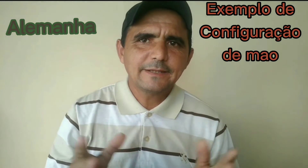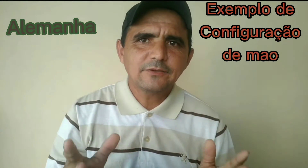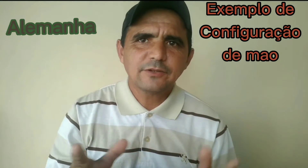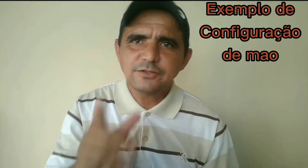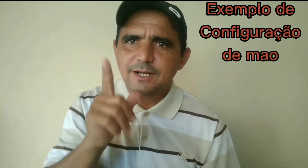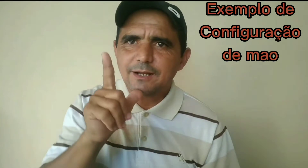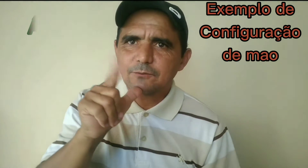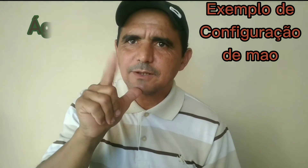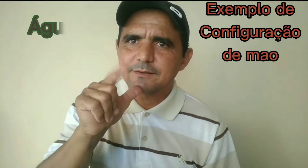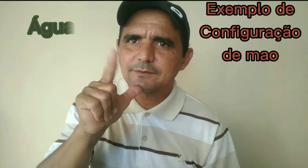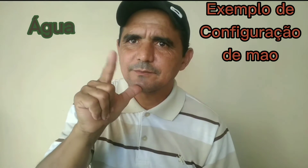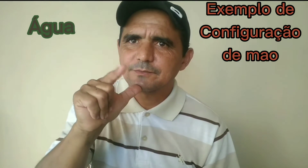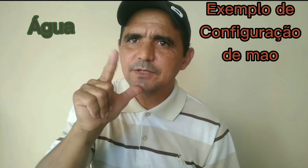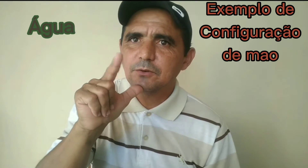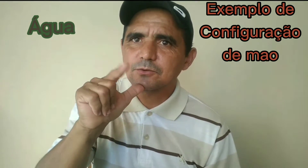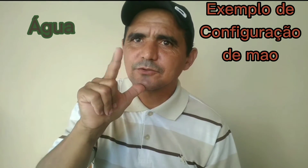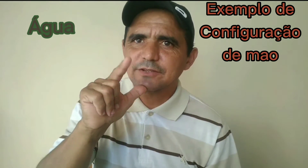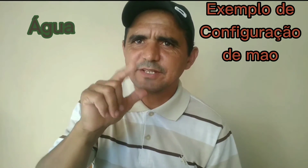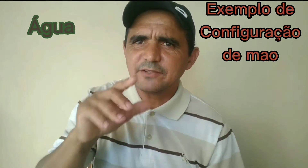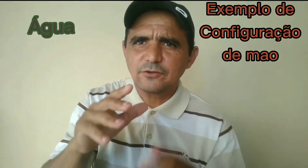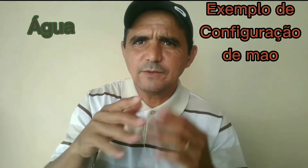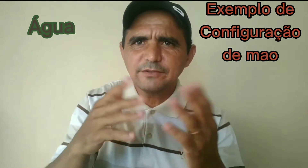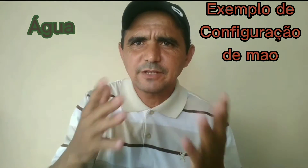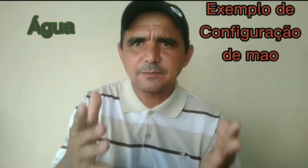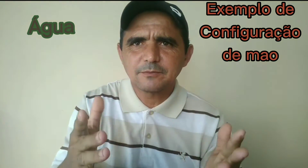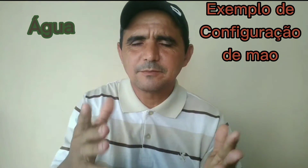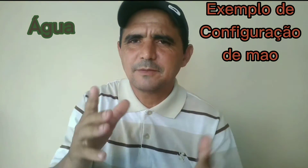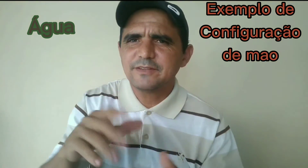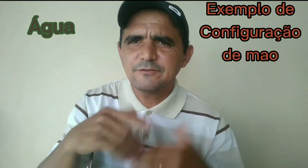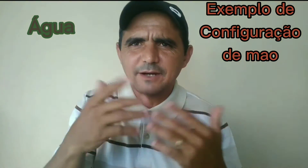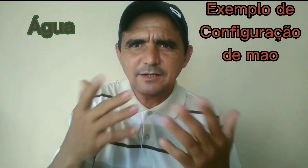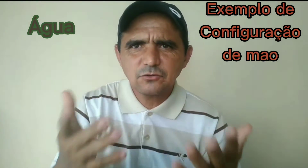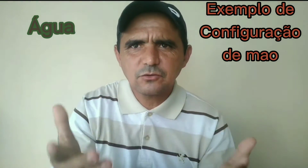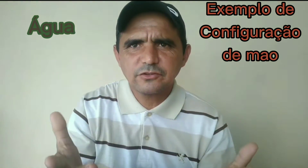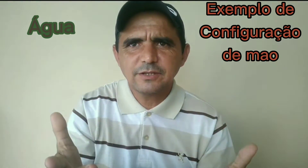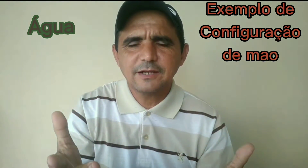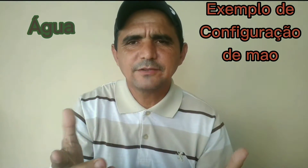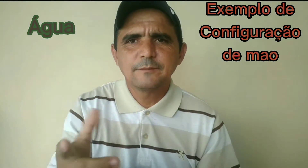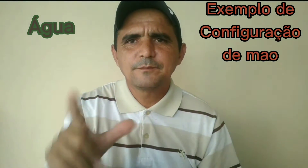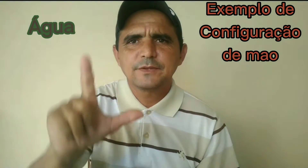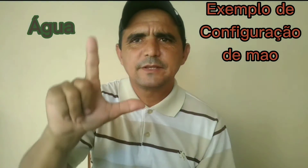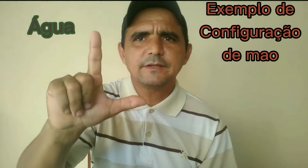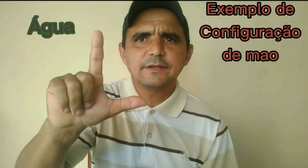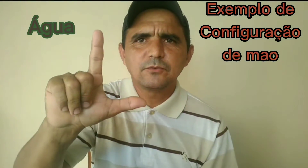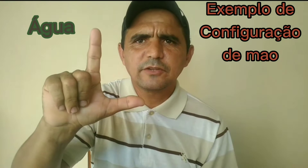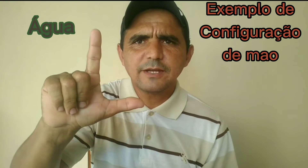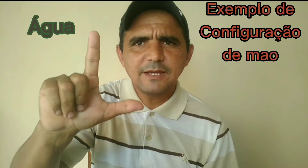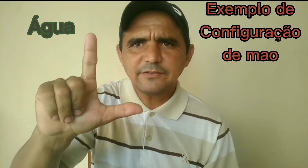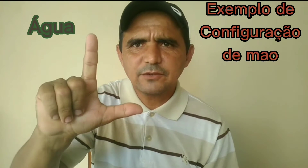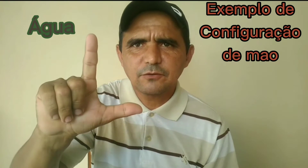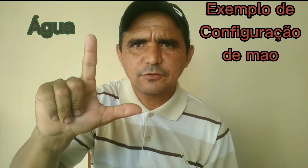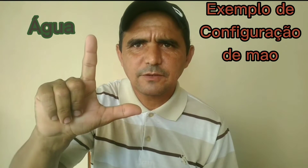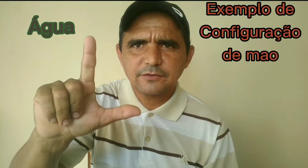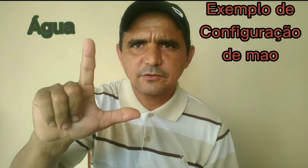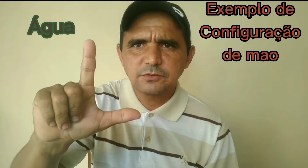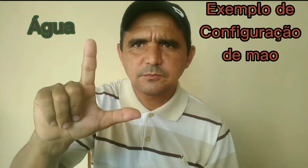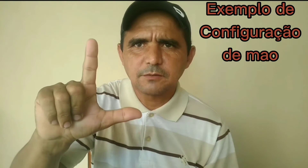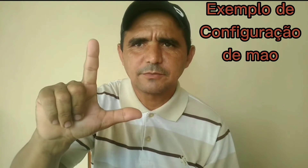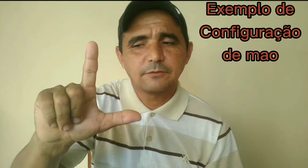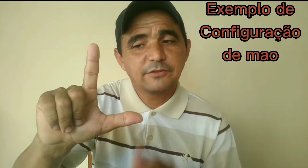ainda o sinal de água. E outros, né? Esse aqui é só um exemplo, mas tem vários outros sinais que usa essa configuração de mão. Então isso